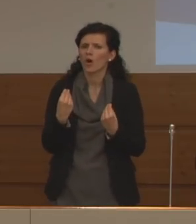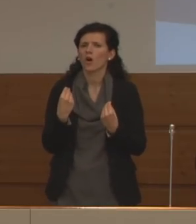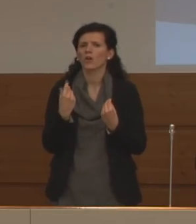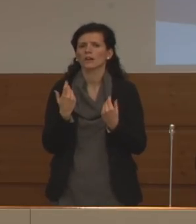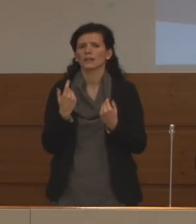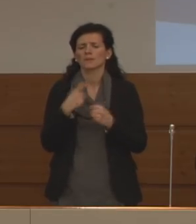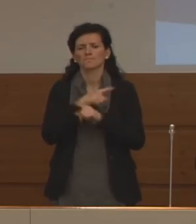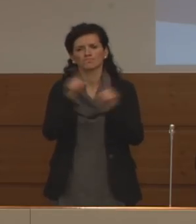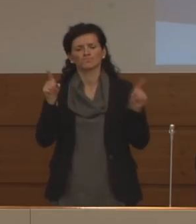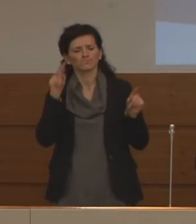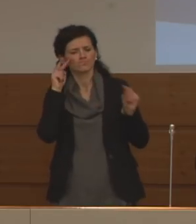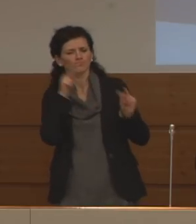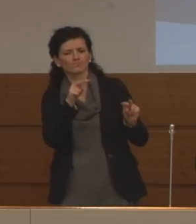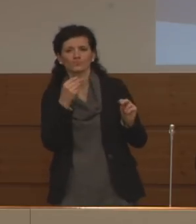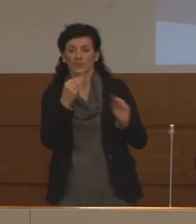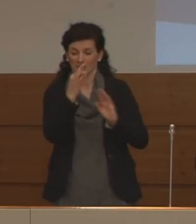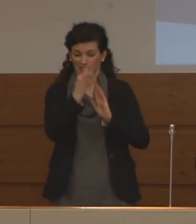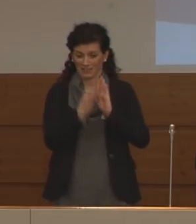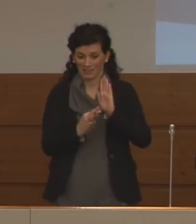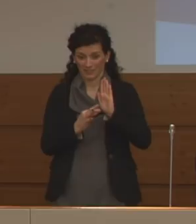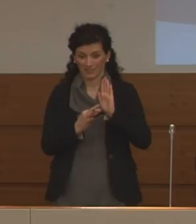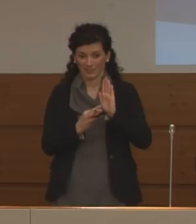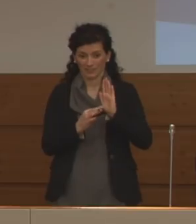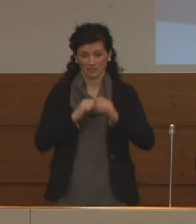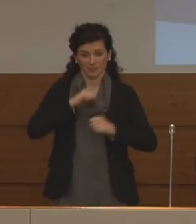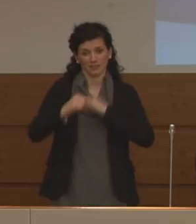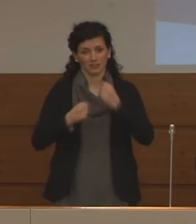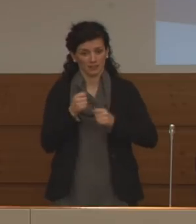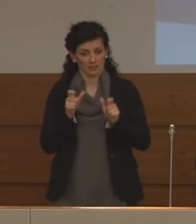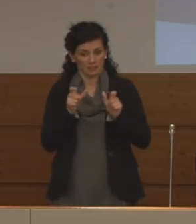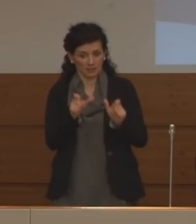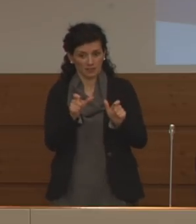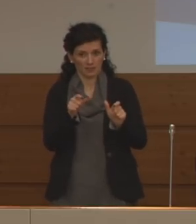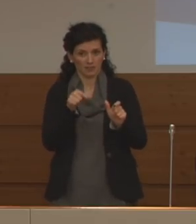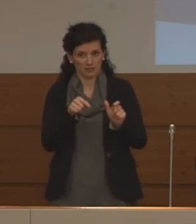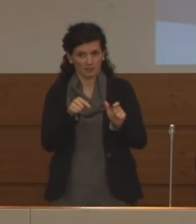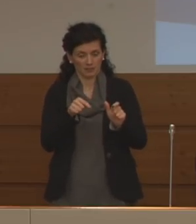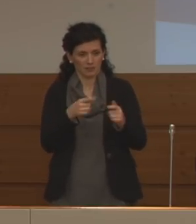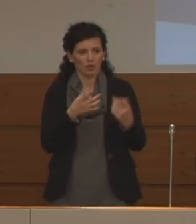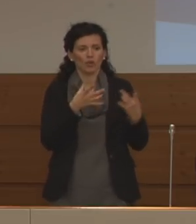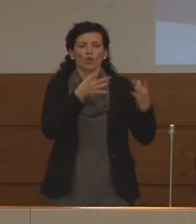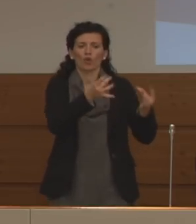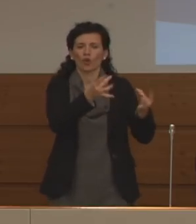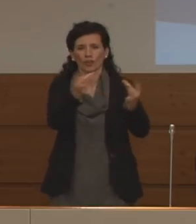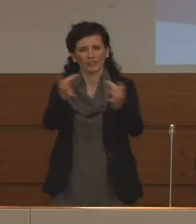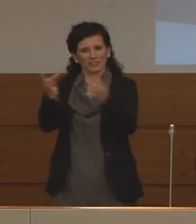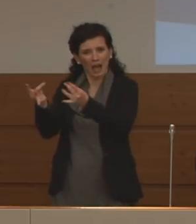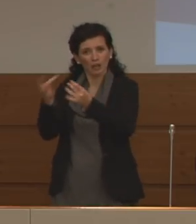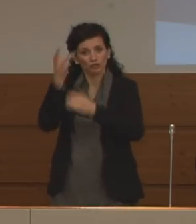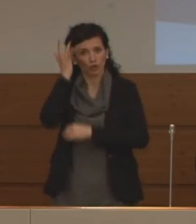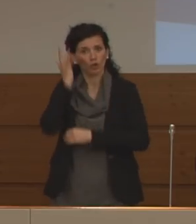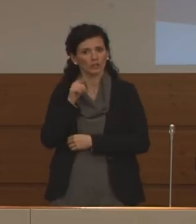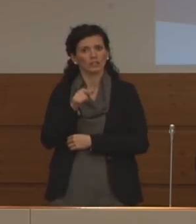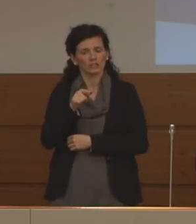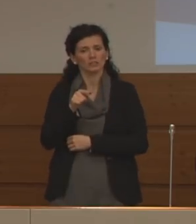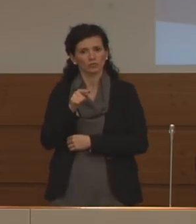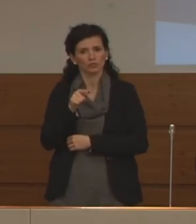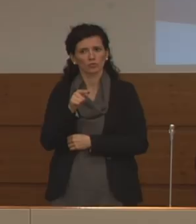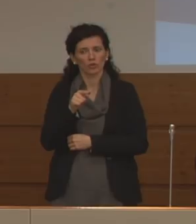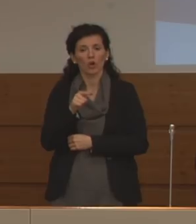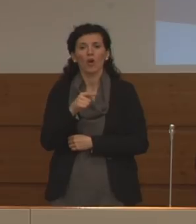di prevenzione del contagio virale da un punto di vista strettamente